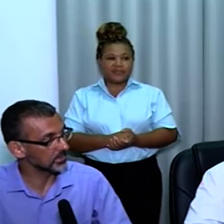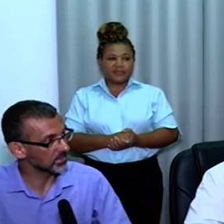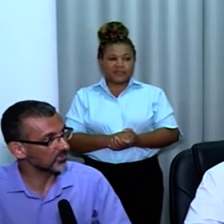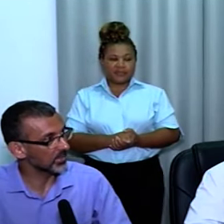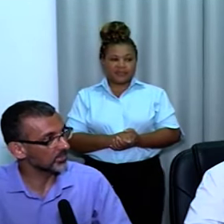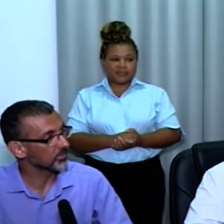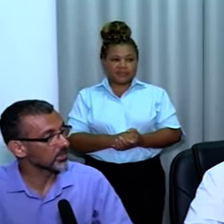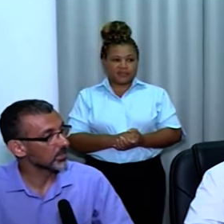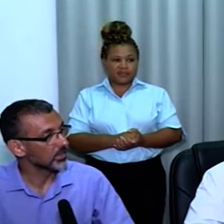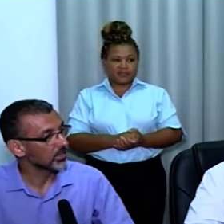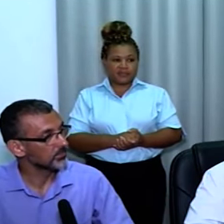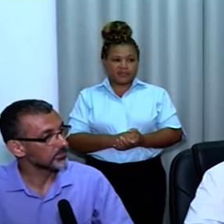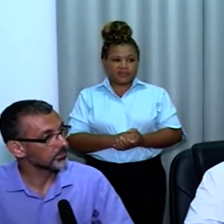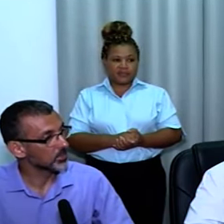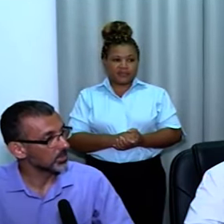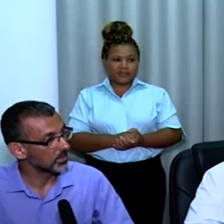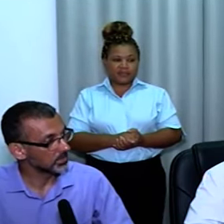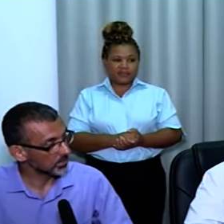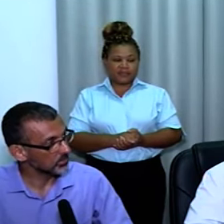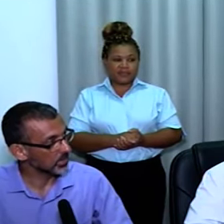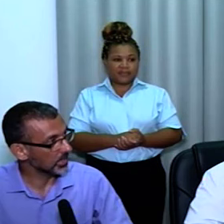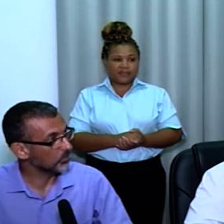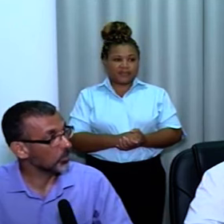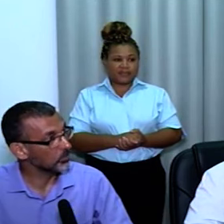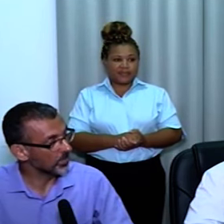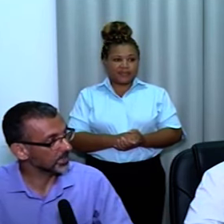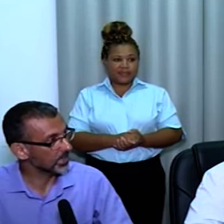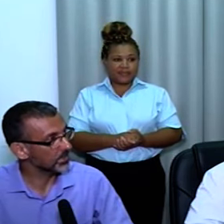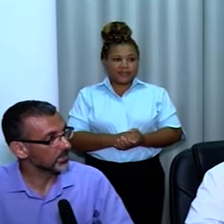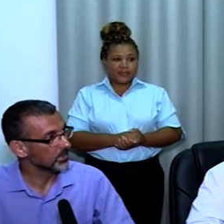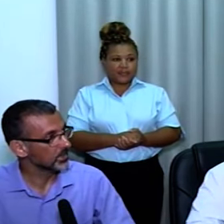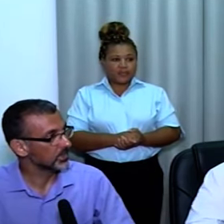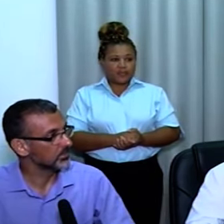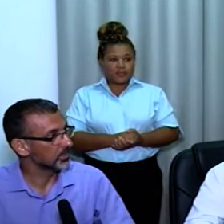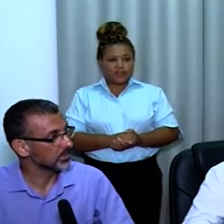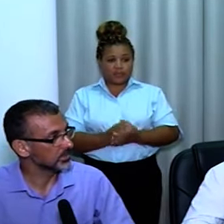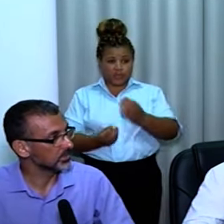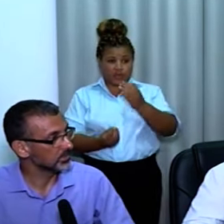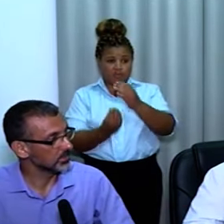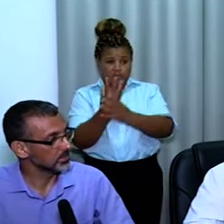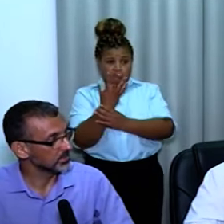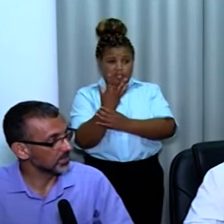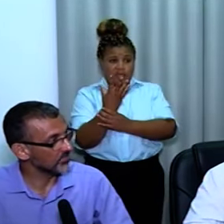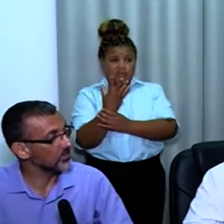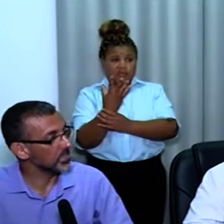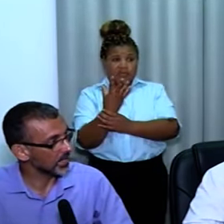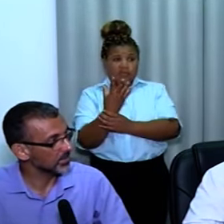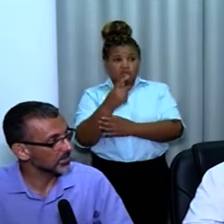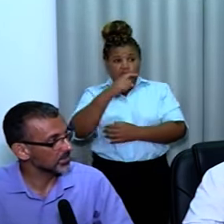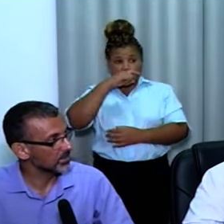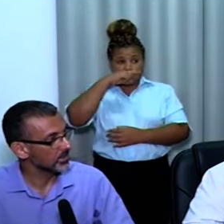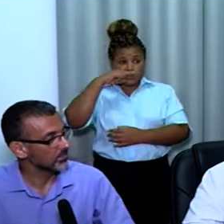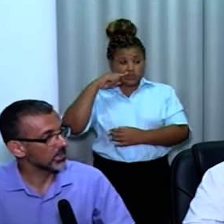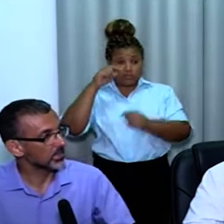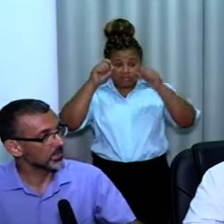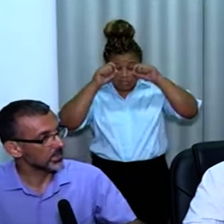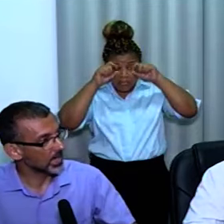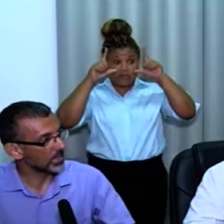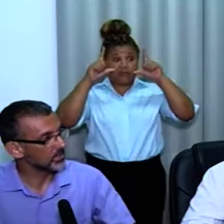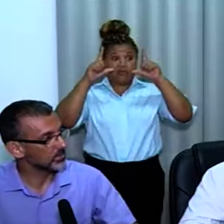pas si sévère. Le temps nous avons un rapport, bon matin, il se levait bien.